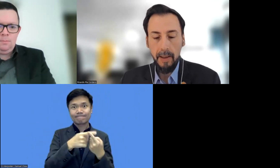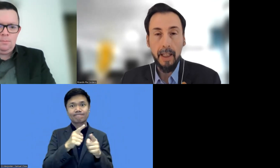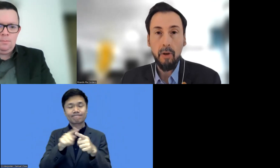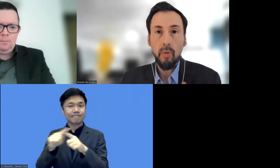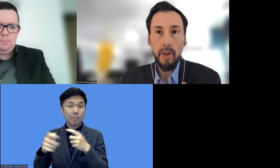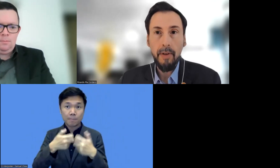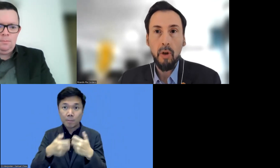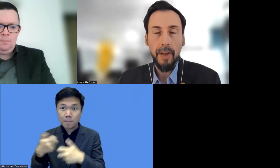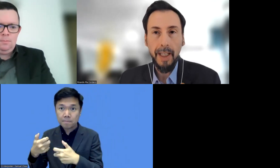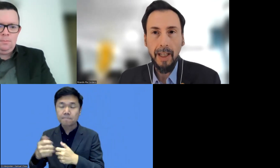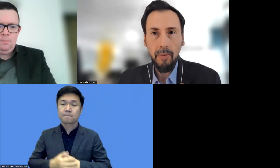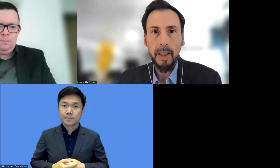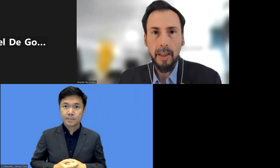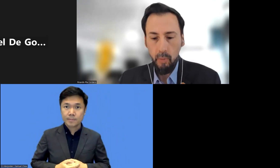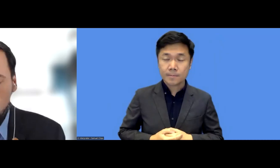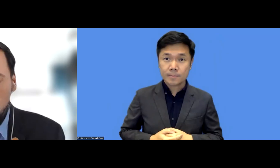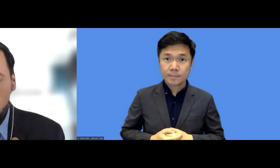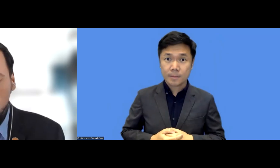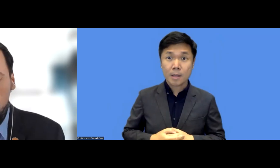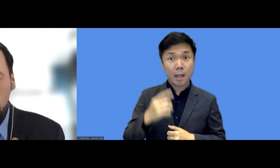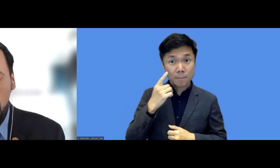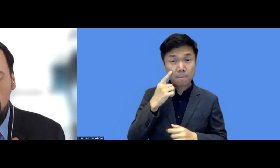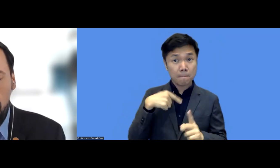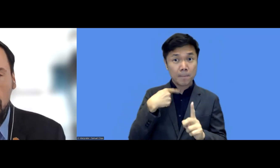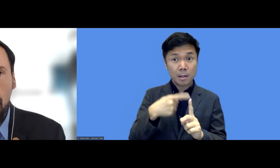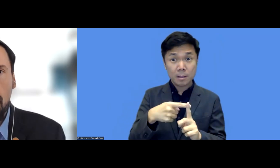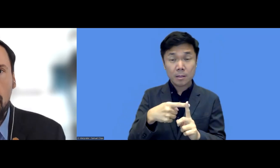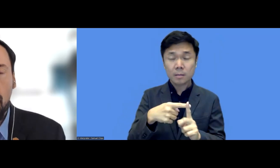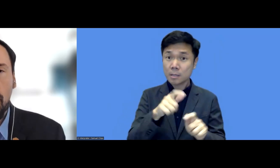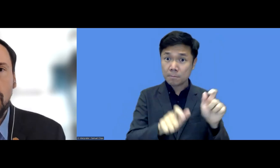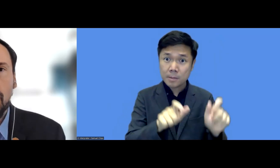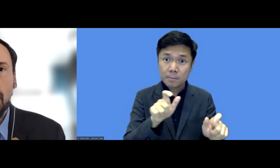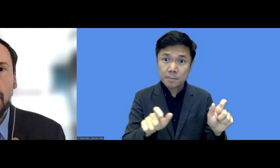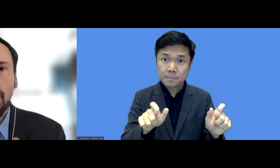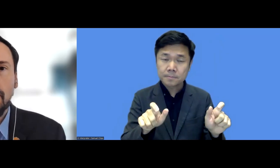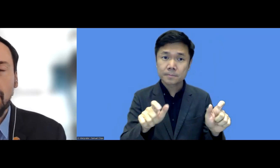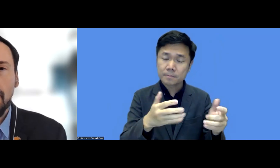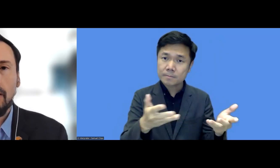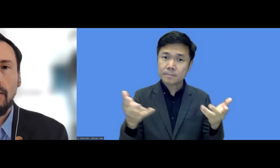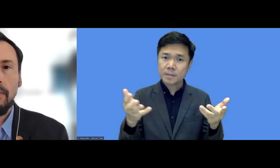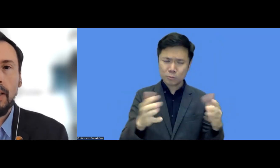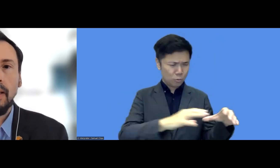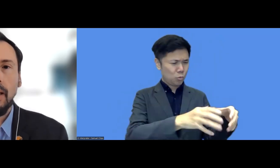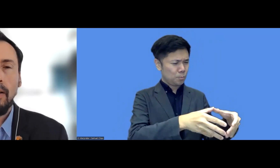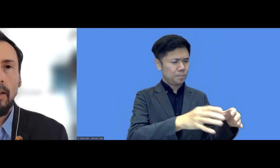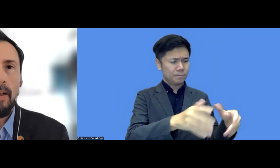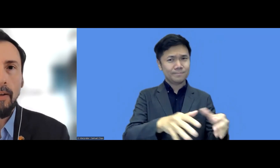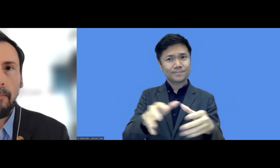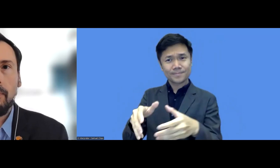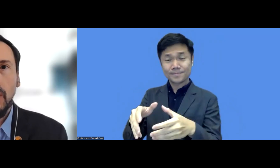And the low level of engagement as well of groups that are